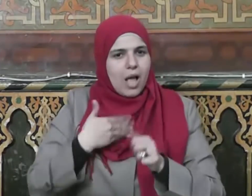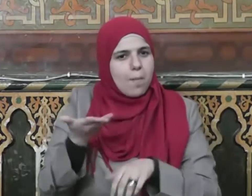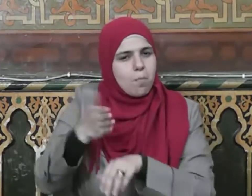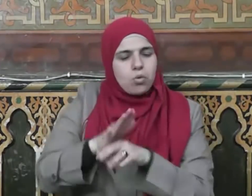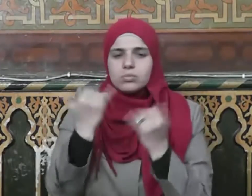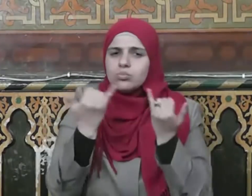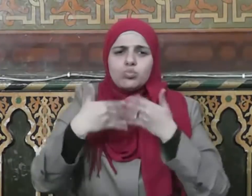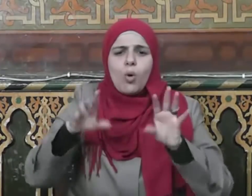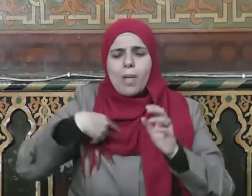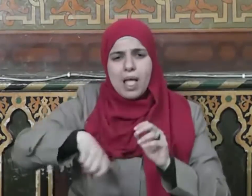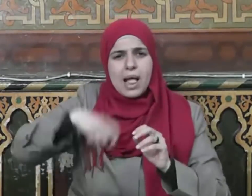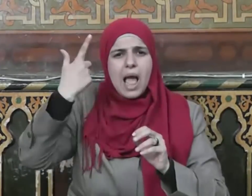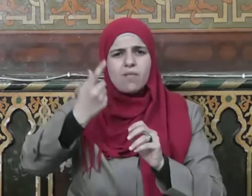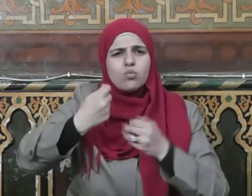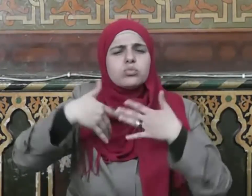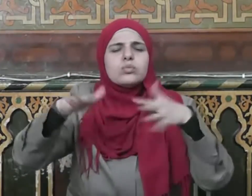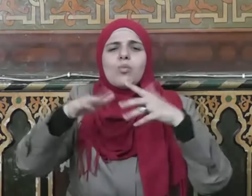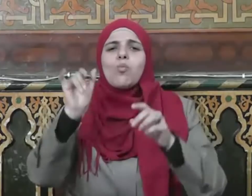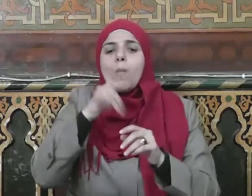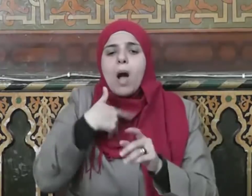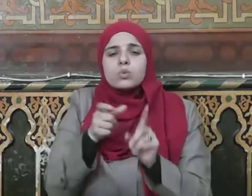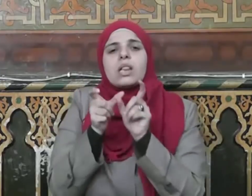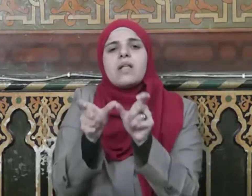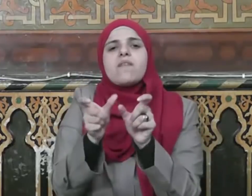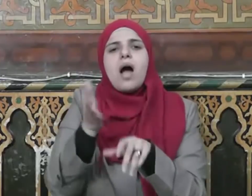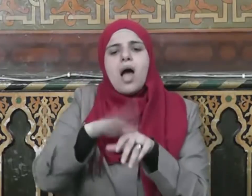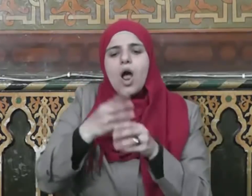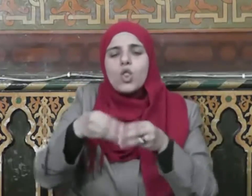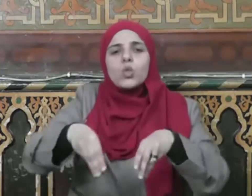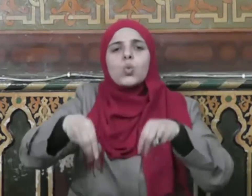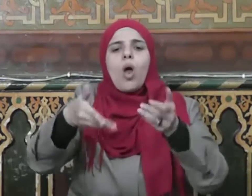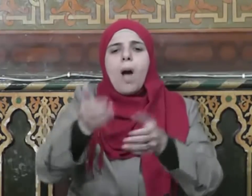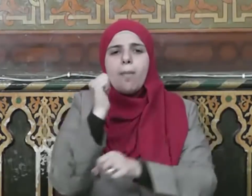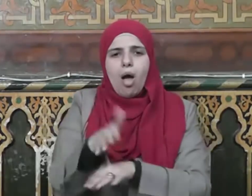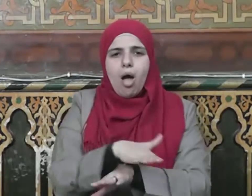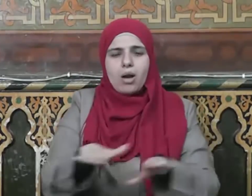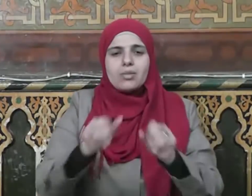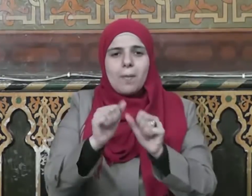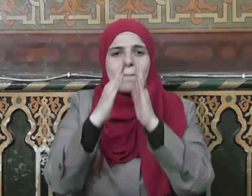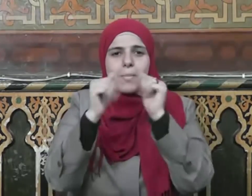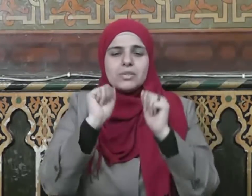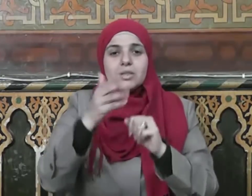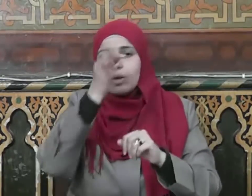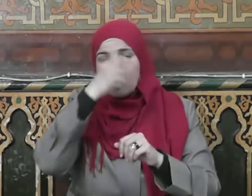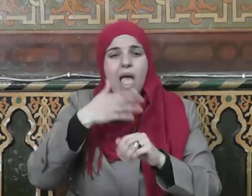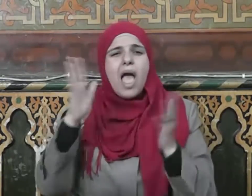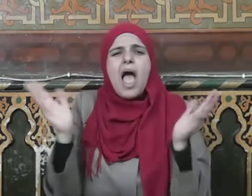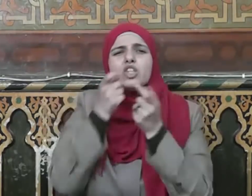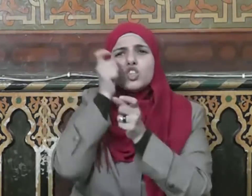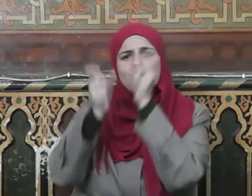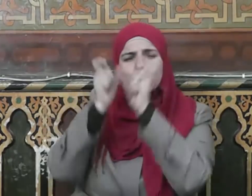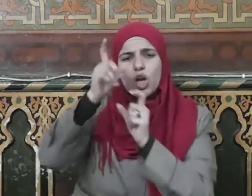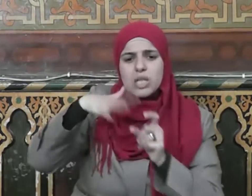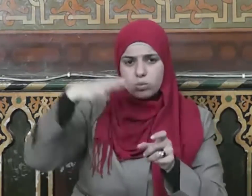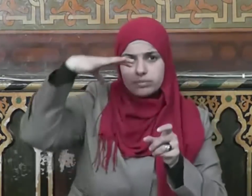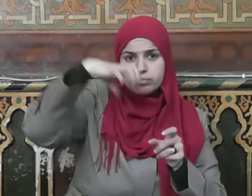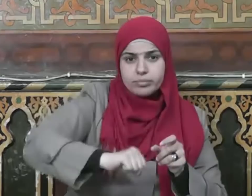بالغالي والنفيس دفاعا عن تراب هذا الوطن، وقطع يد أي عابث يريد أن